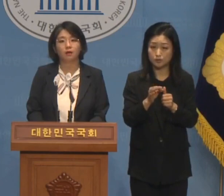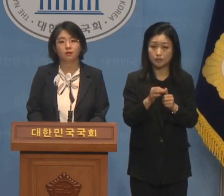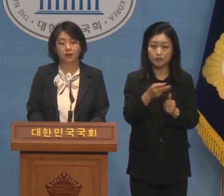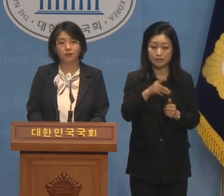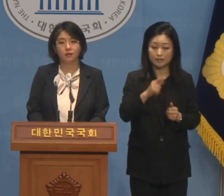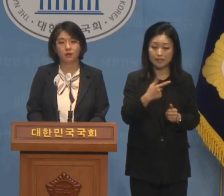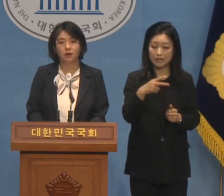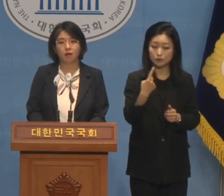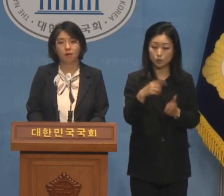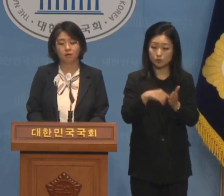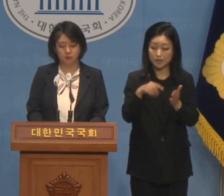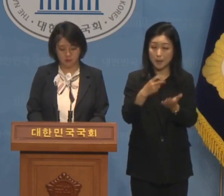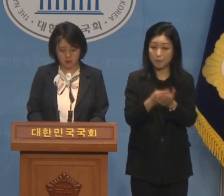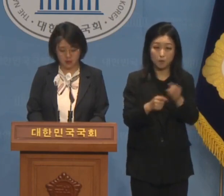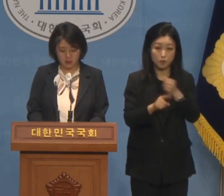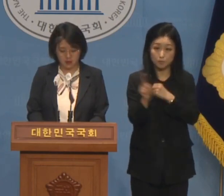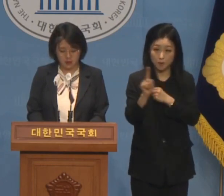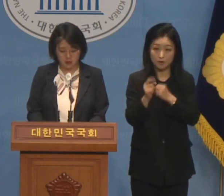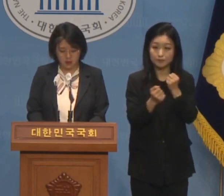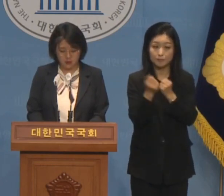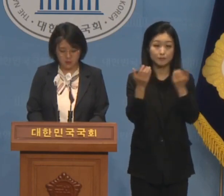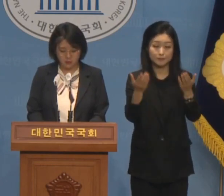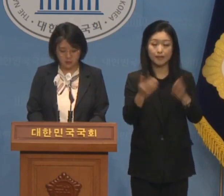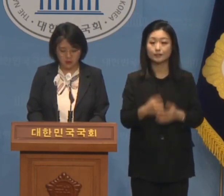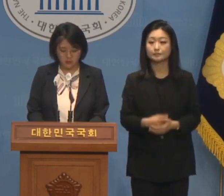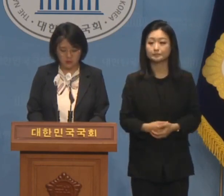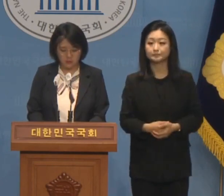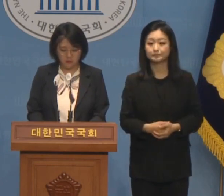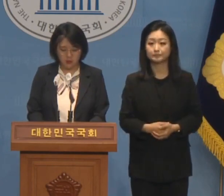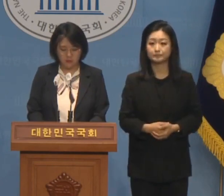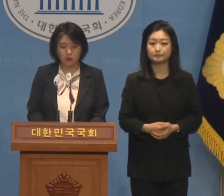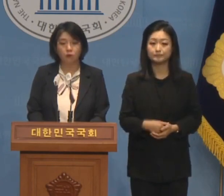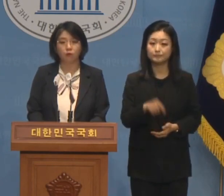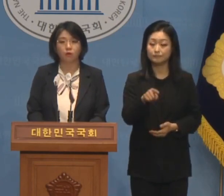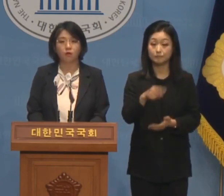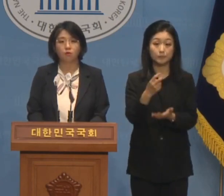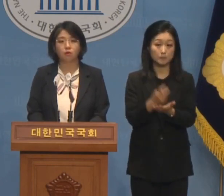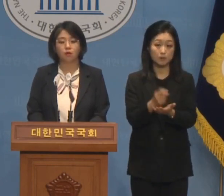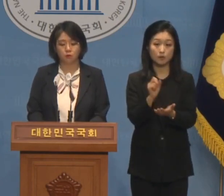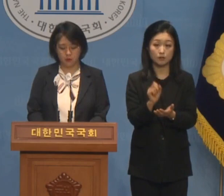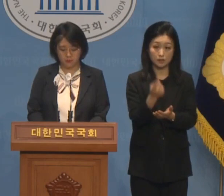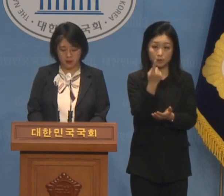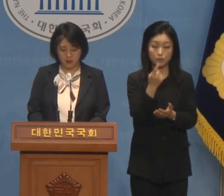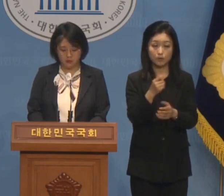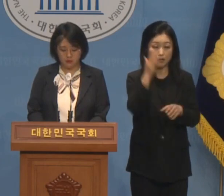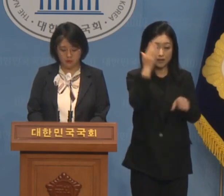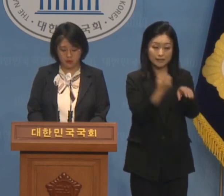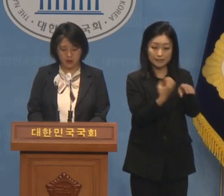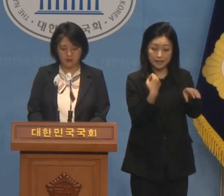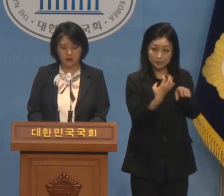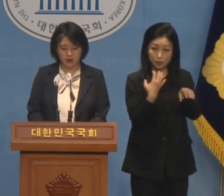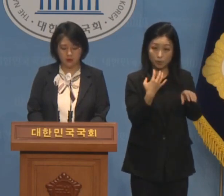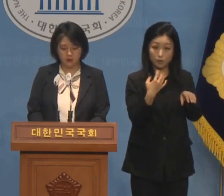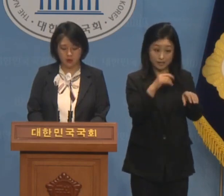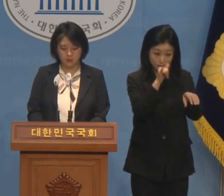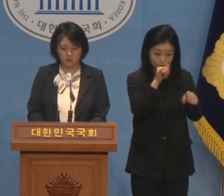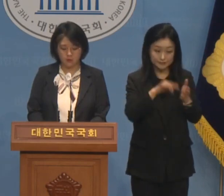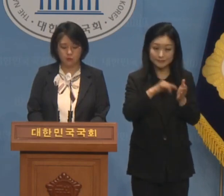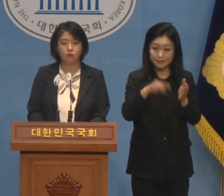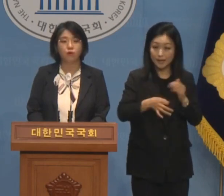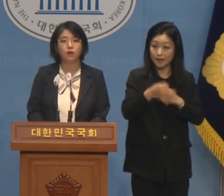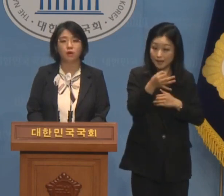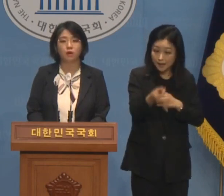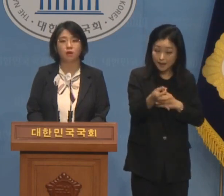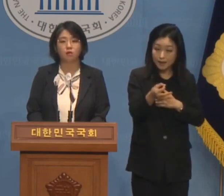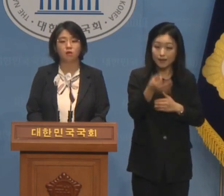탄소세법인가 자신 있게 말씀드립니다. 기본소득 탄소세법이야말로 탄소세 도입 방안 중 가장 강력하고